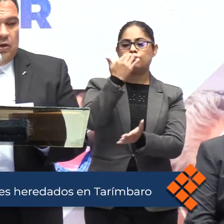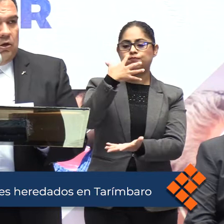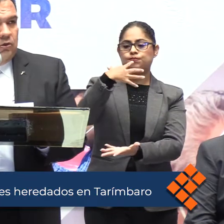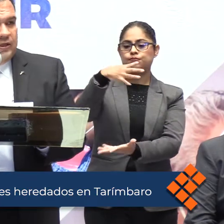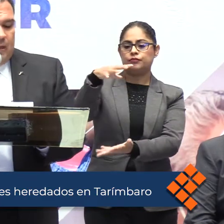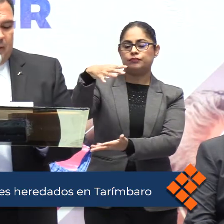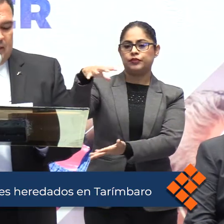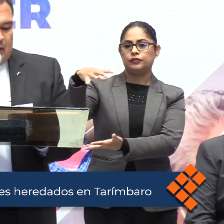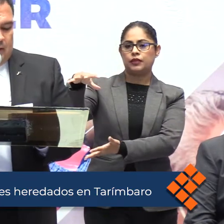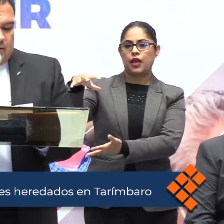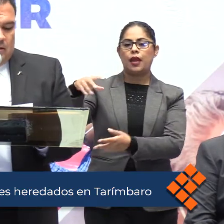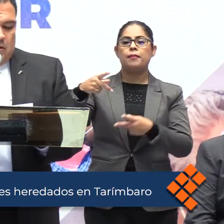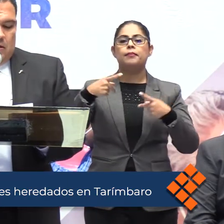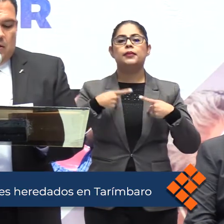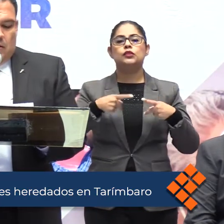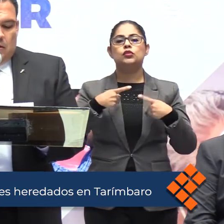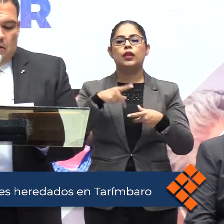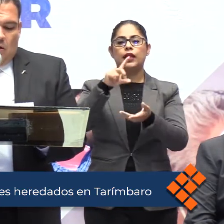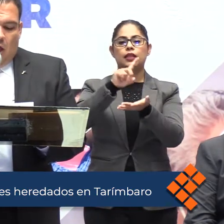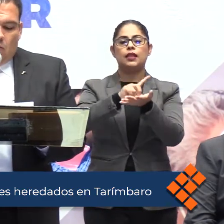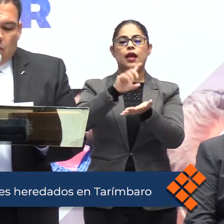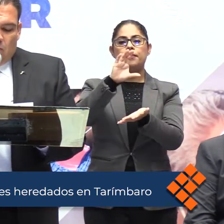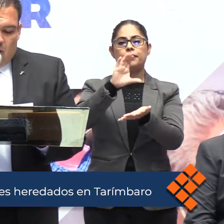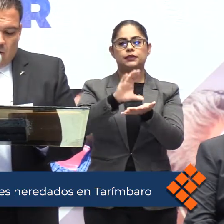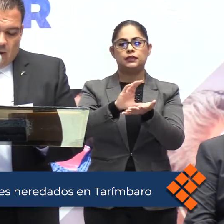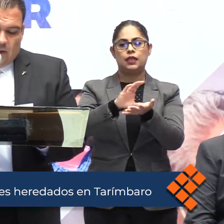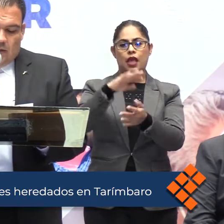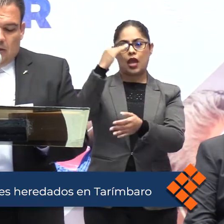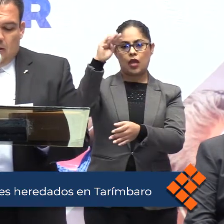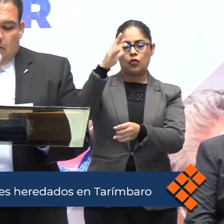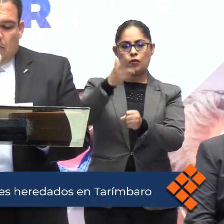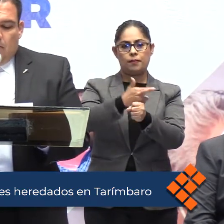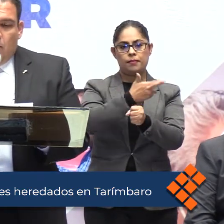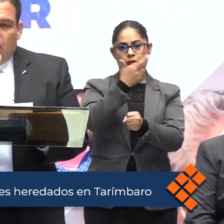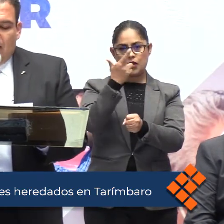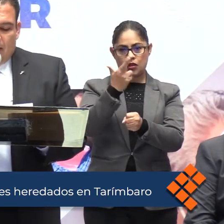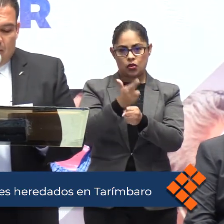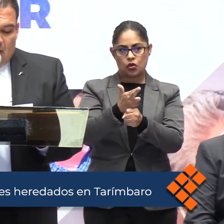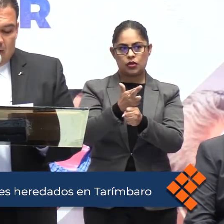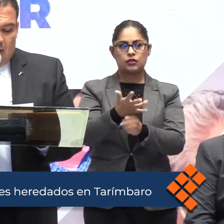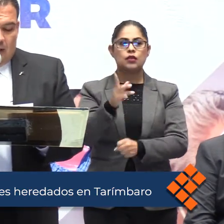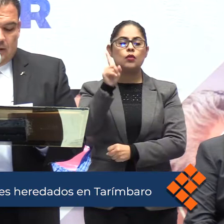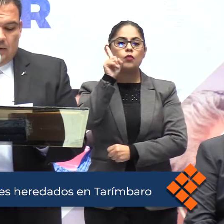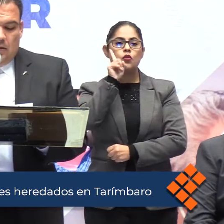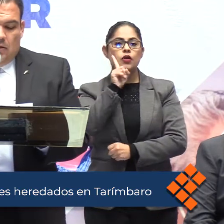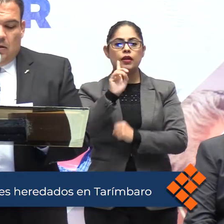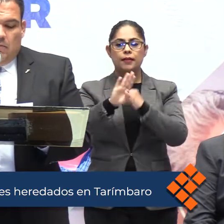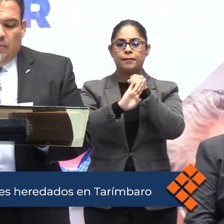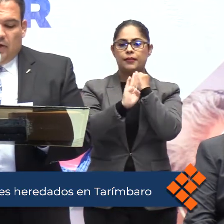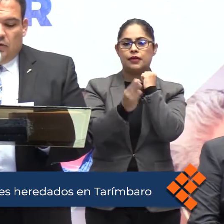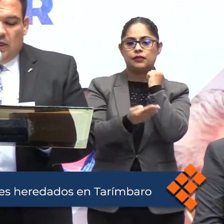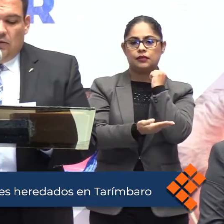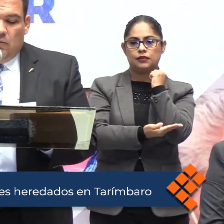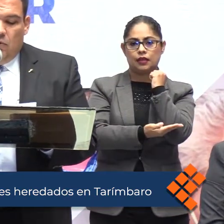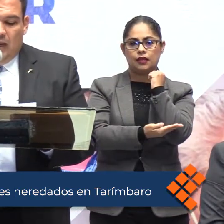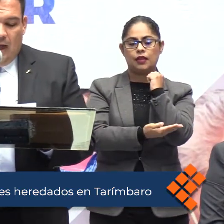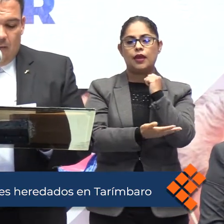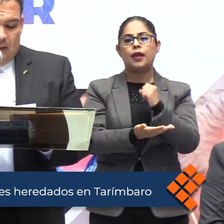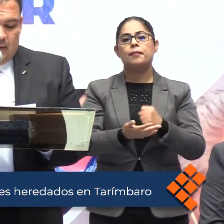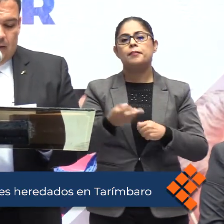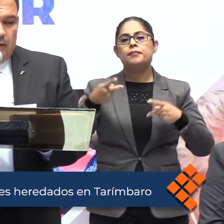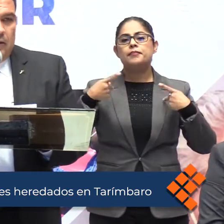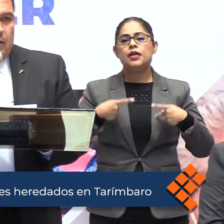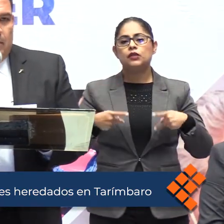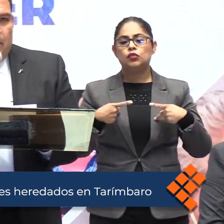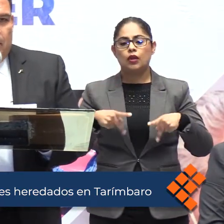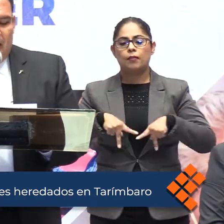personas con discapacidad, adultos mayores, mujeres embarazadas, personas